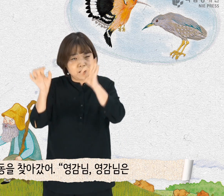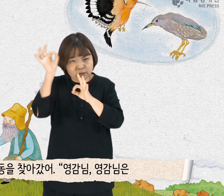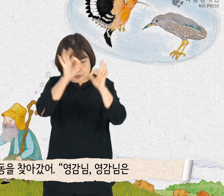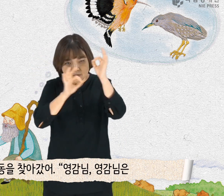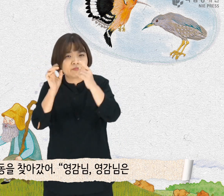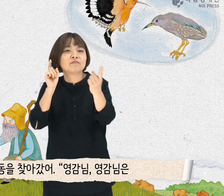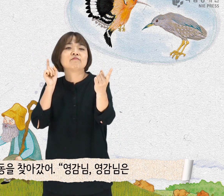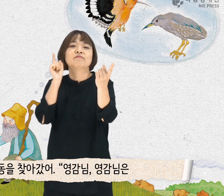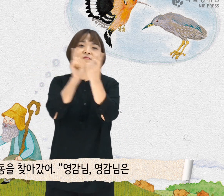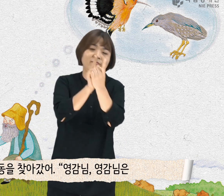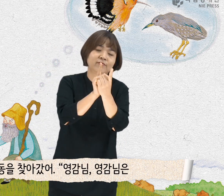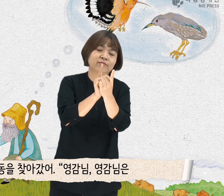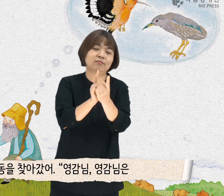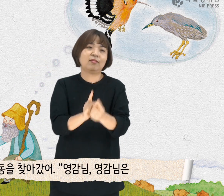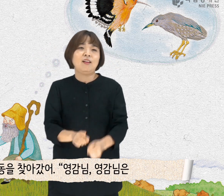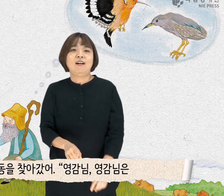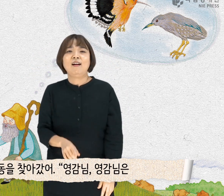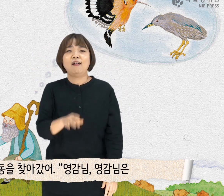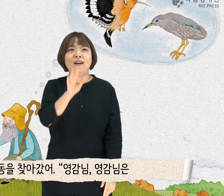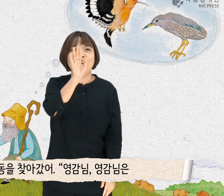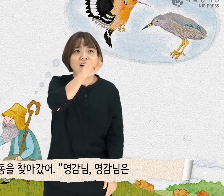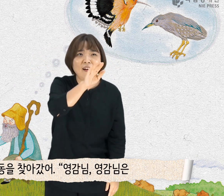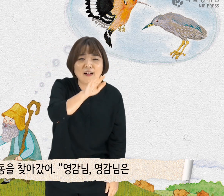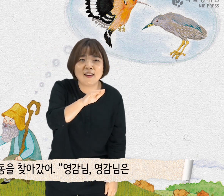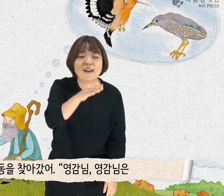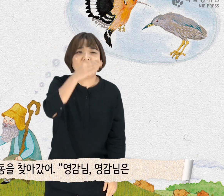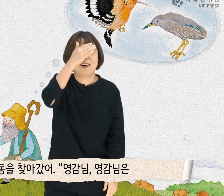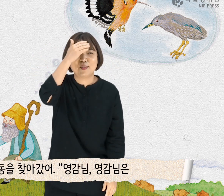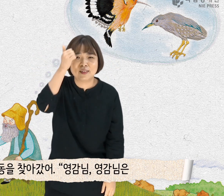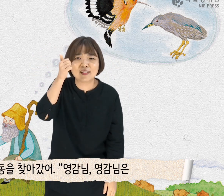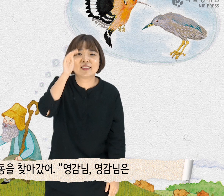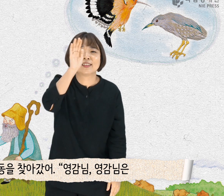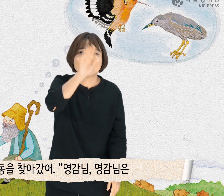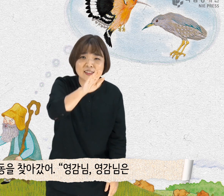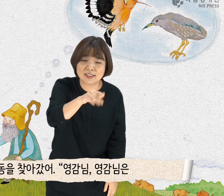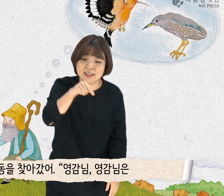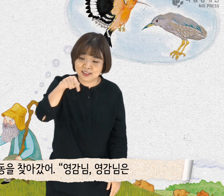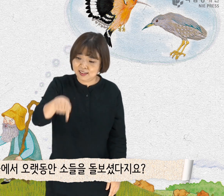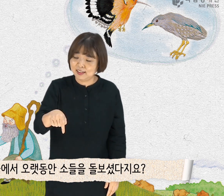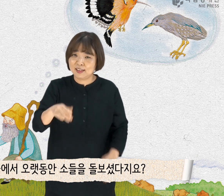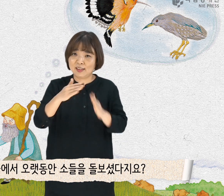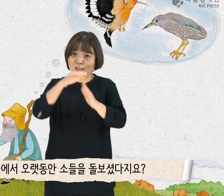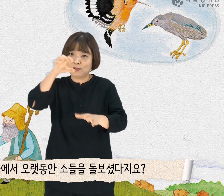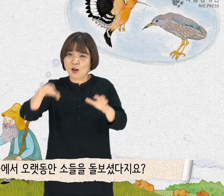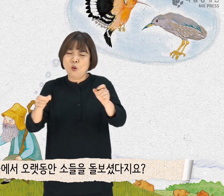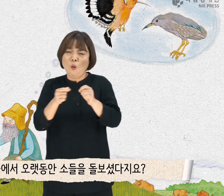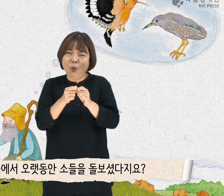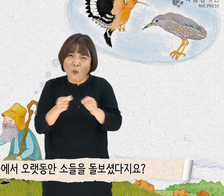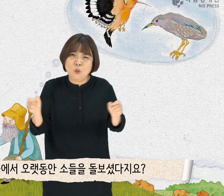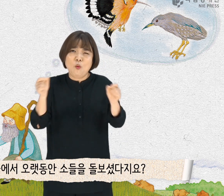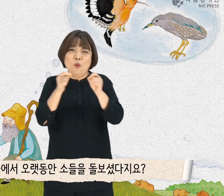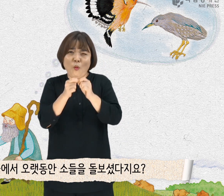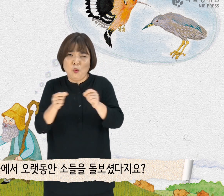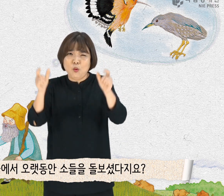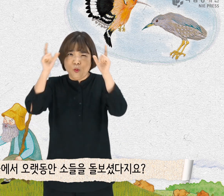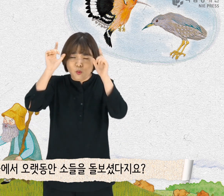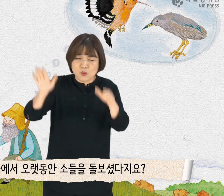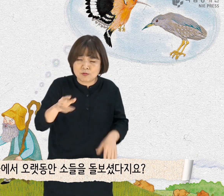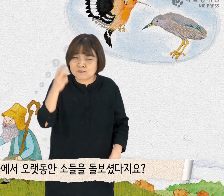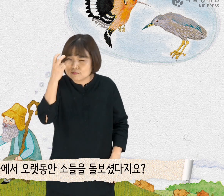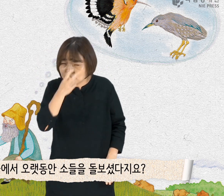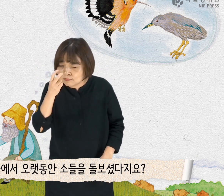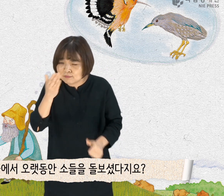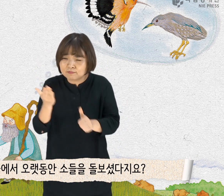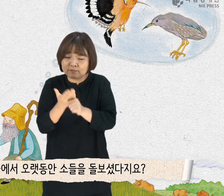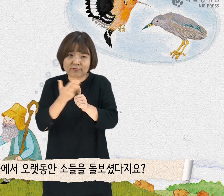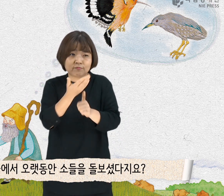목동을 찾아갔어 영감님 영감님은 이 마을에서 오랫동안 소드를 돌